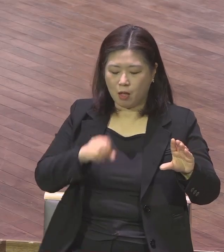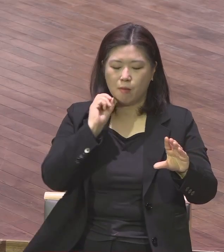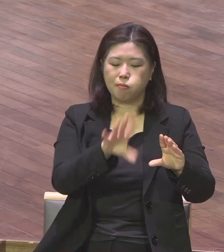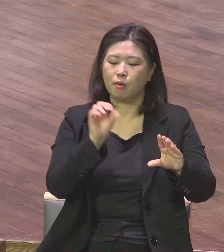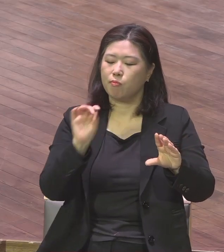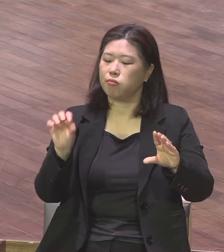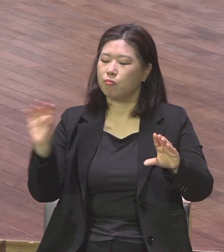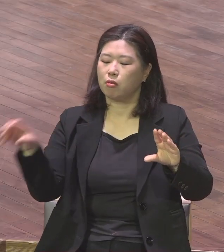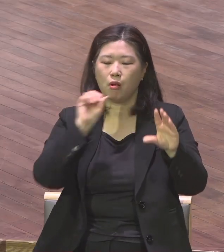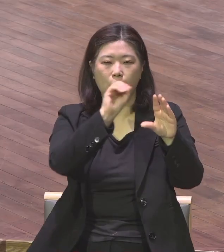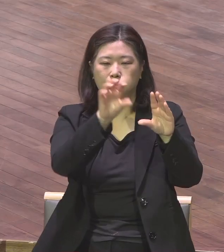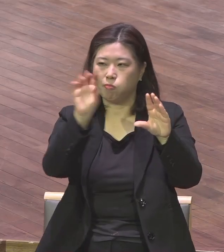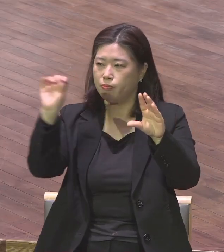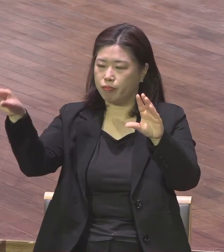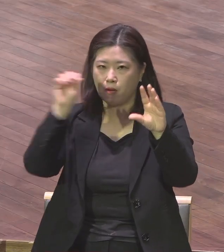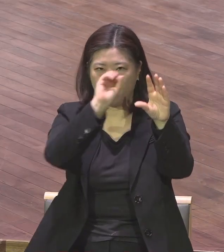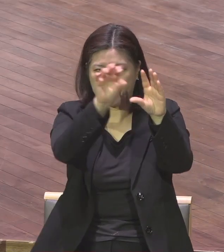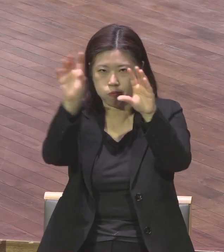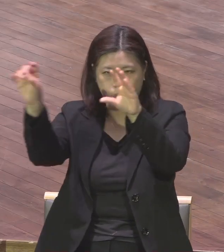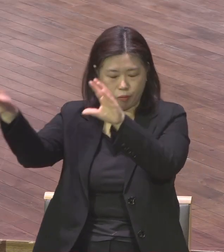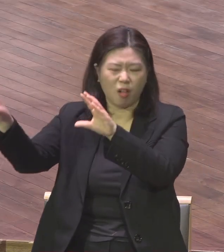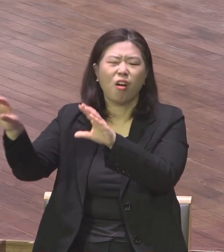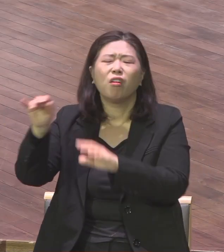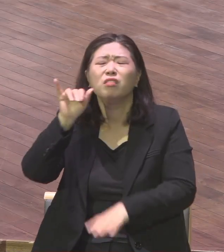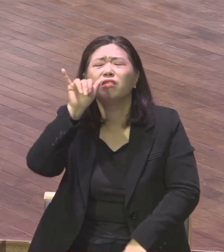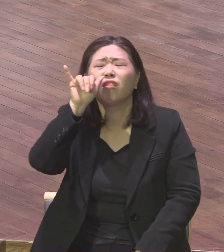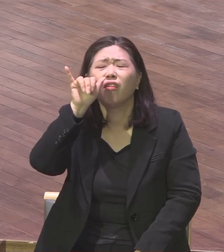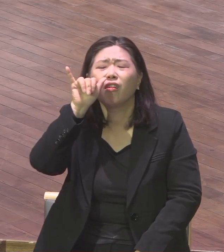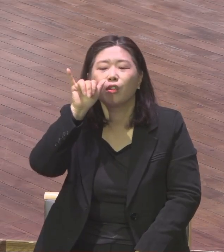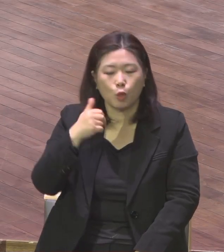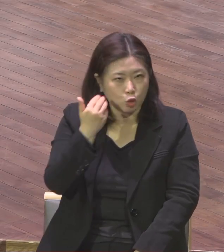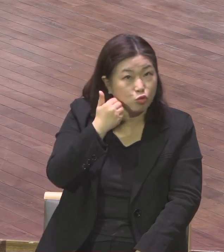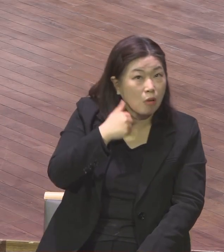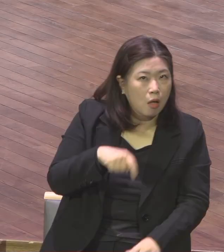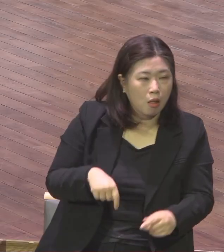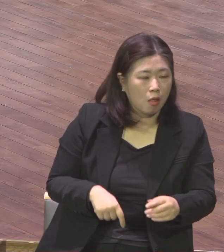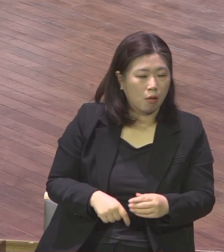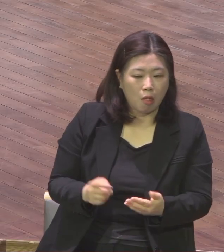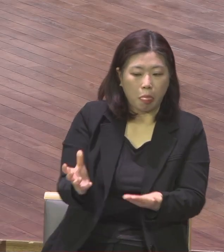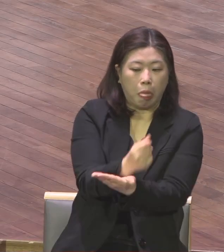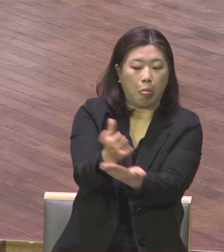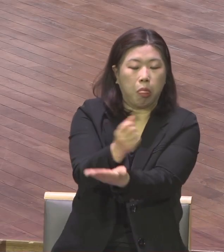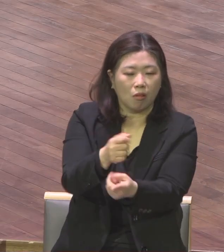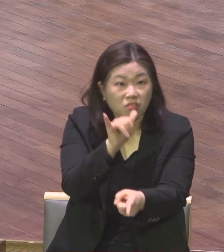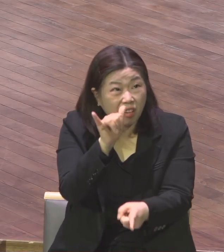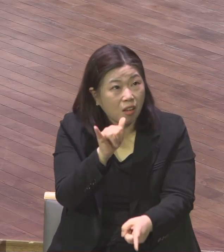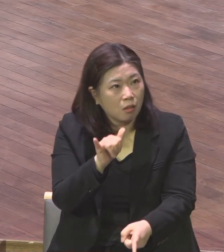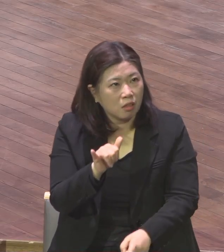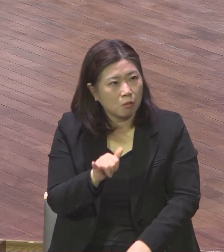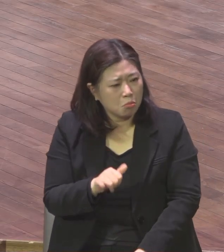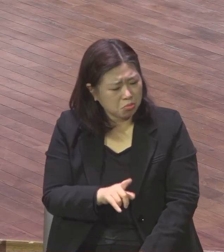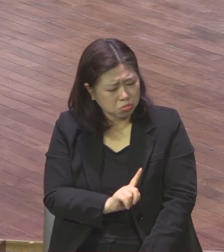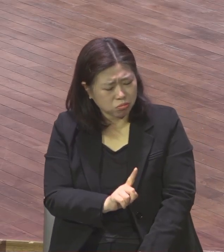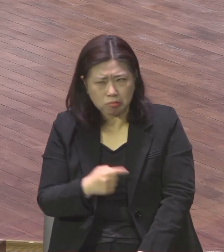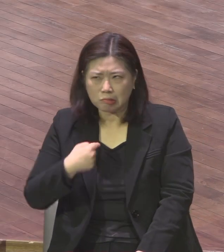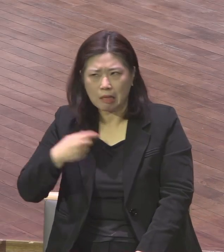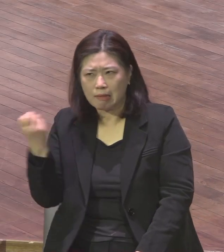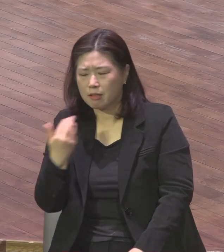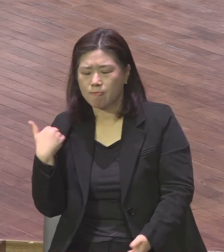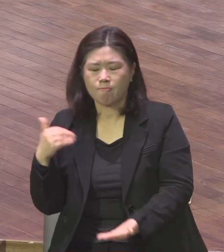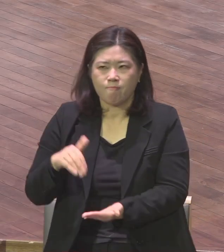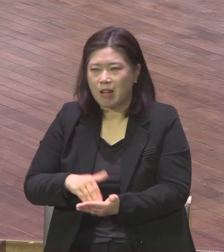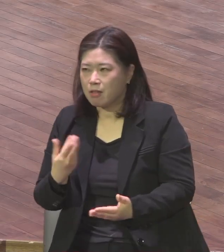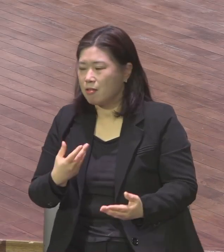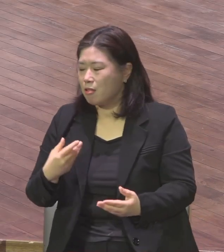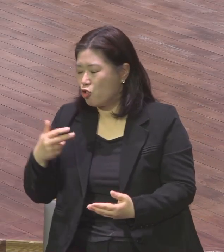이것이 하나님을 향한 우리의 소원이요 하나님의 기대요 하나님의